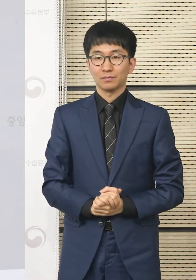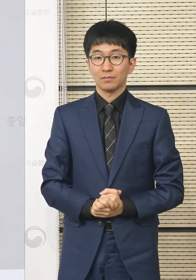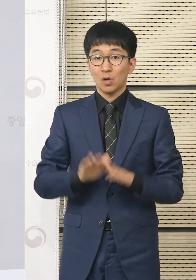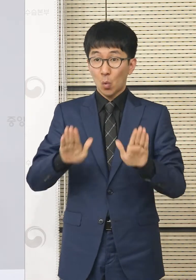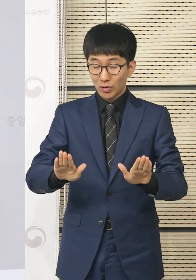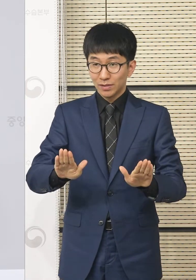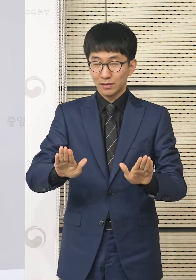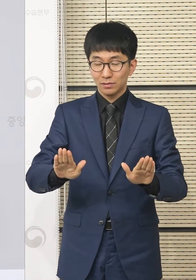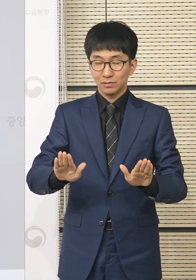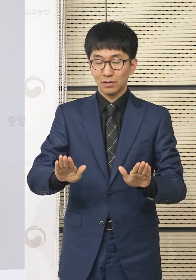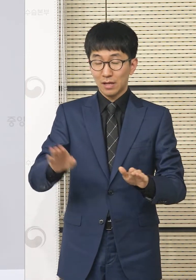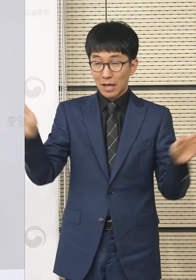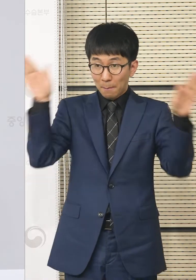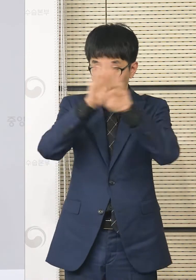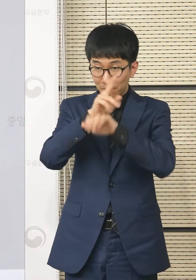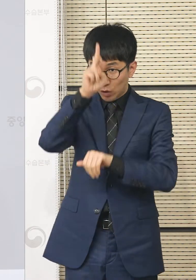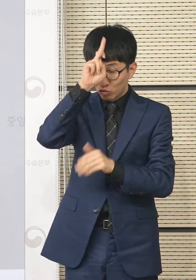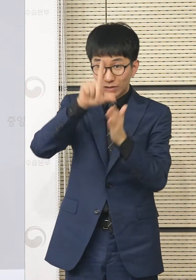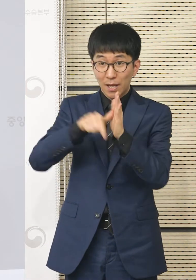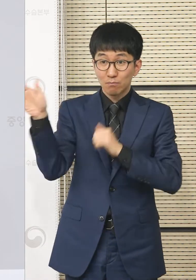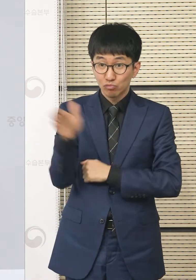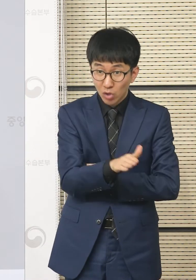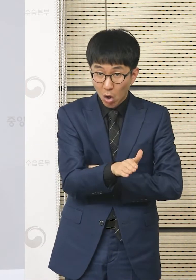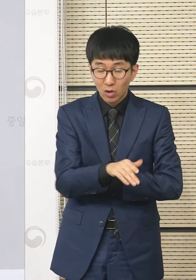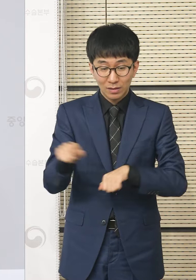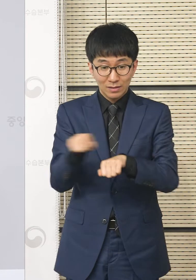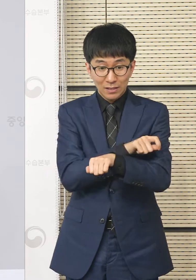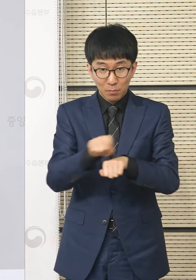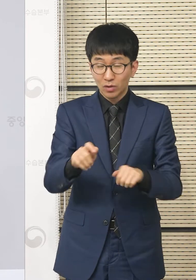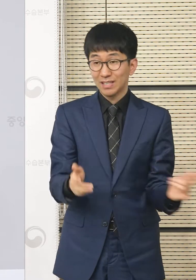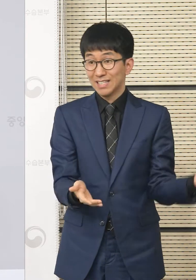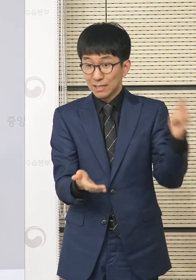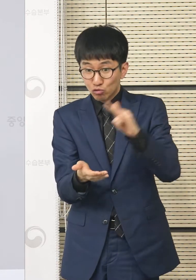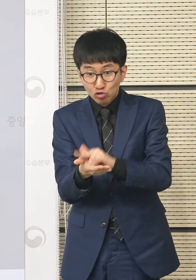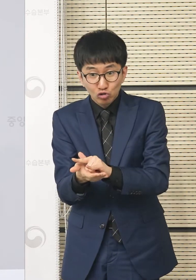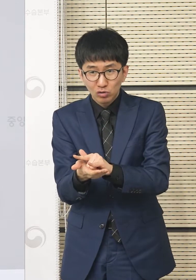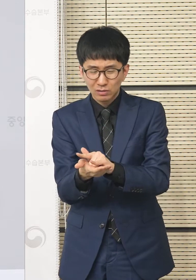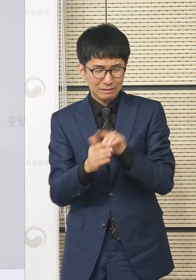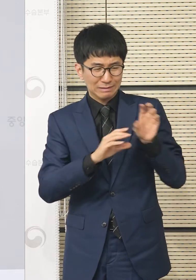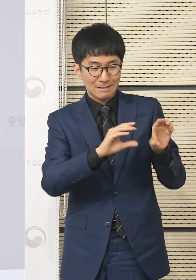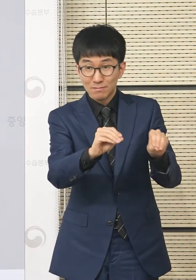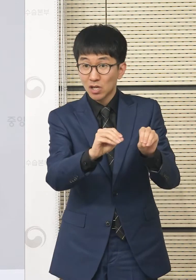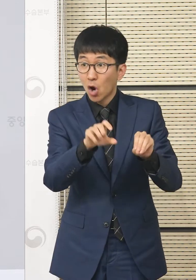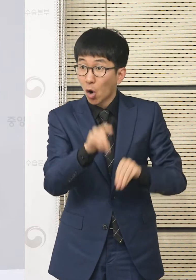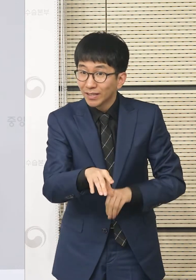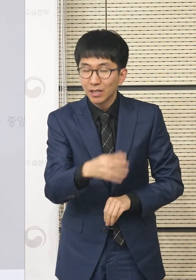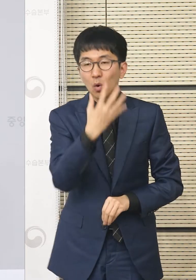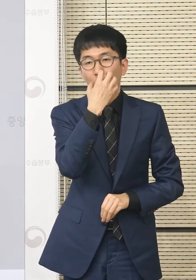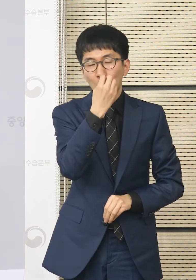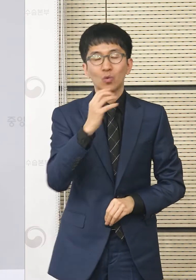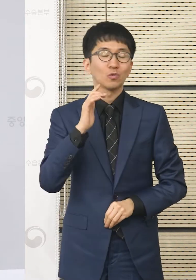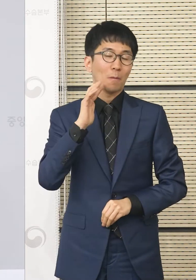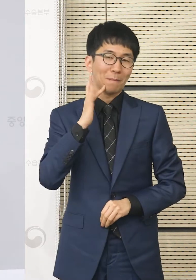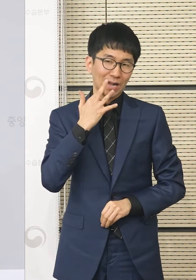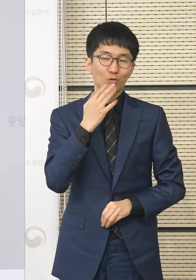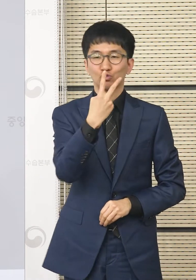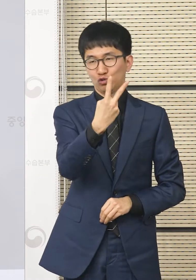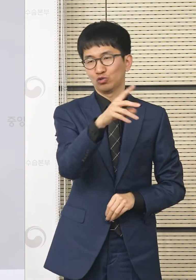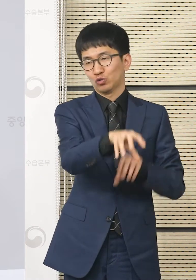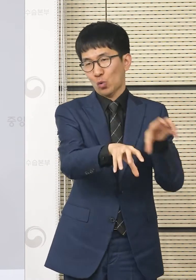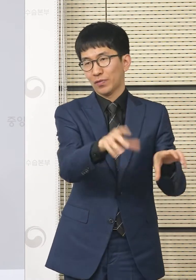아울러 오늘 0시부터 특별입국 절차 적용 지역에 홍콩과 마카오가